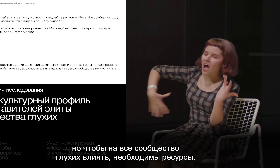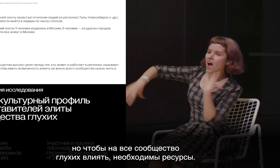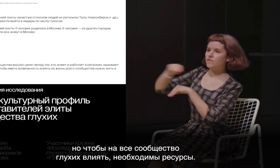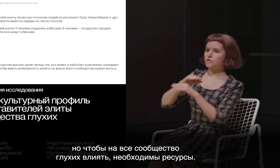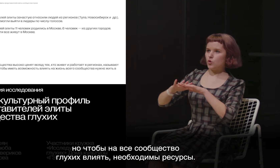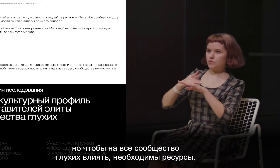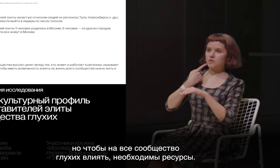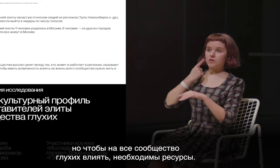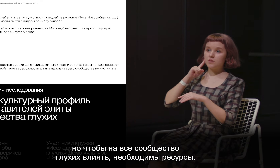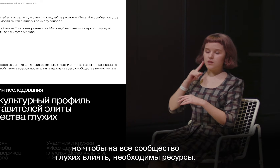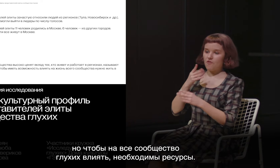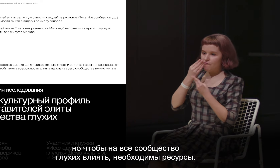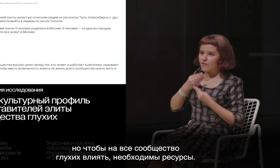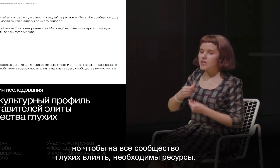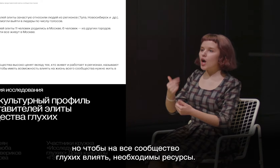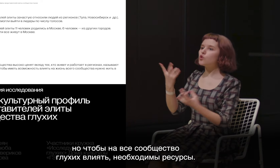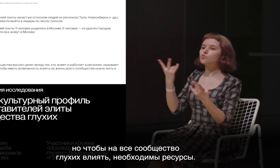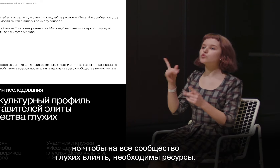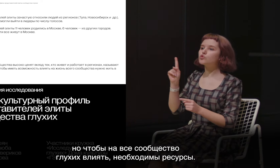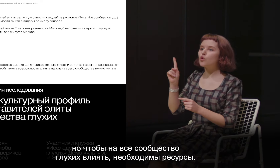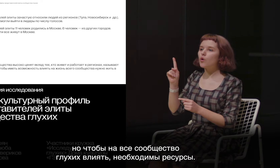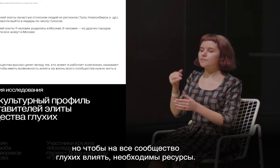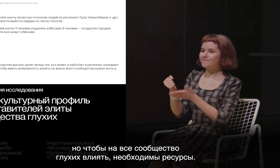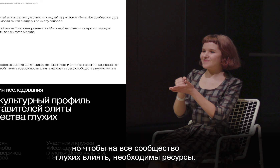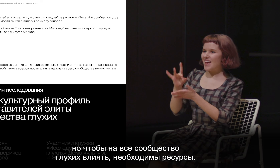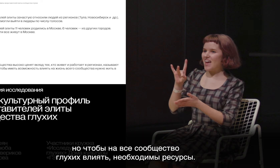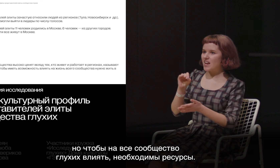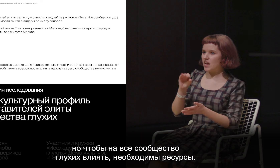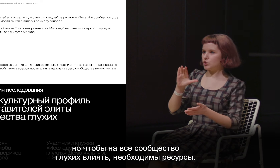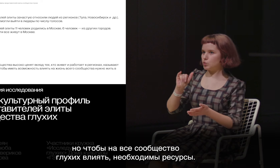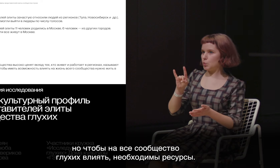но так, чтобы на всю Россию глухие влияли,